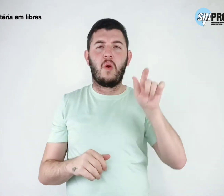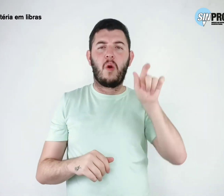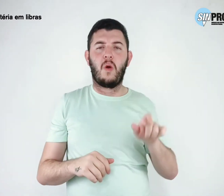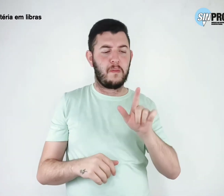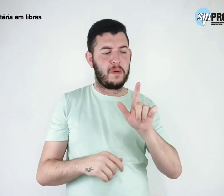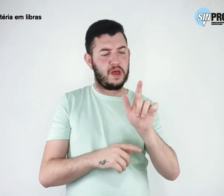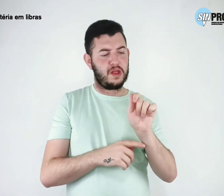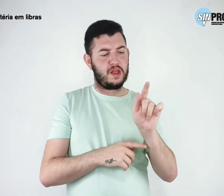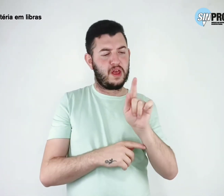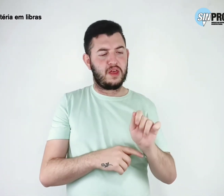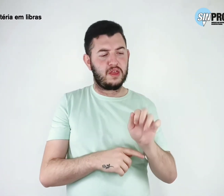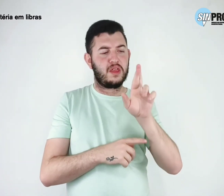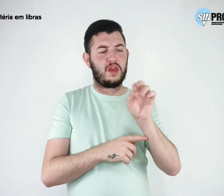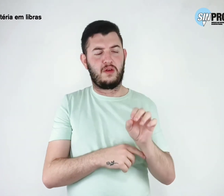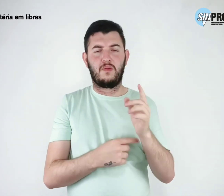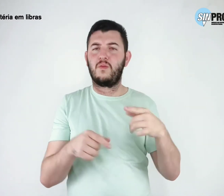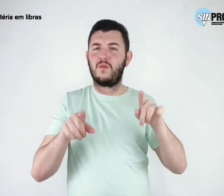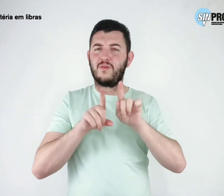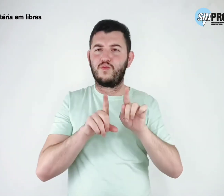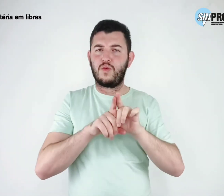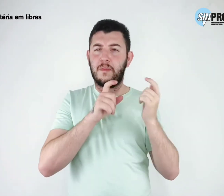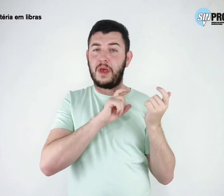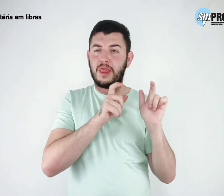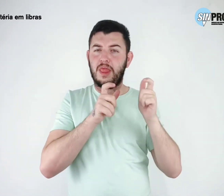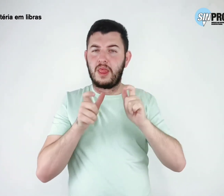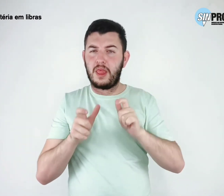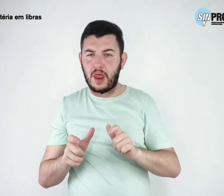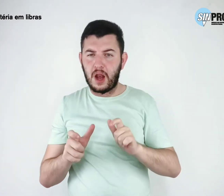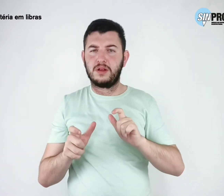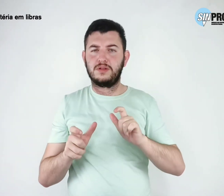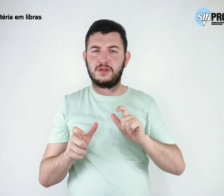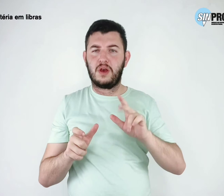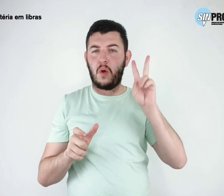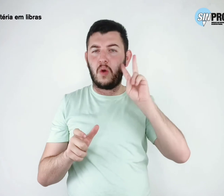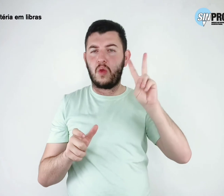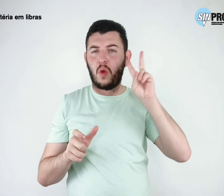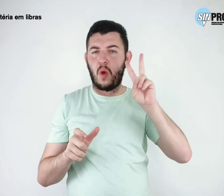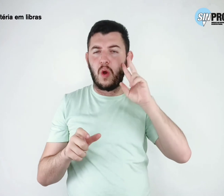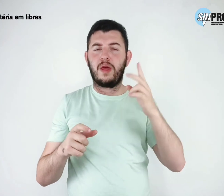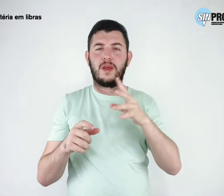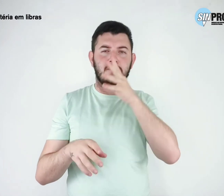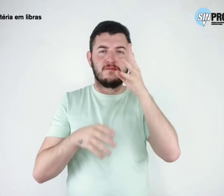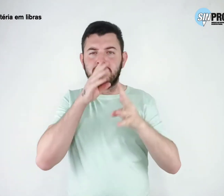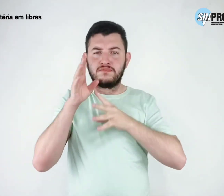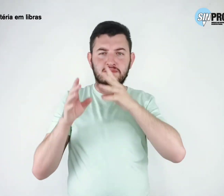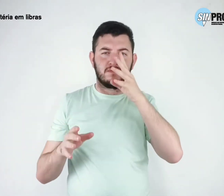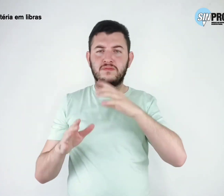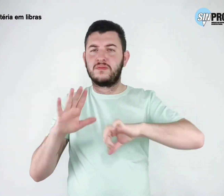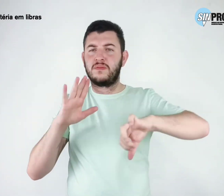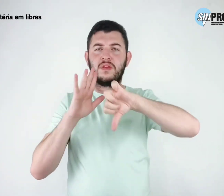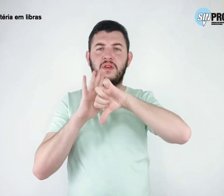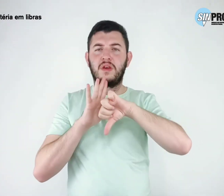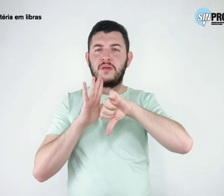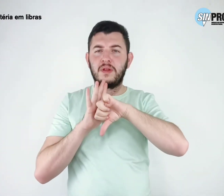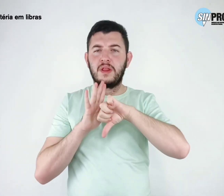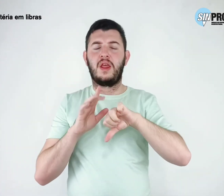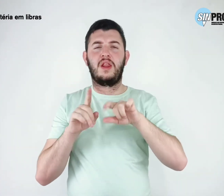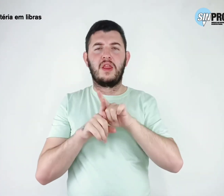tempo, consolidar sua tradição histórica e errada de criminalizar, satanizar